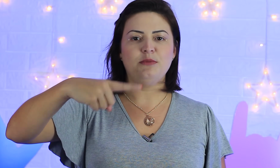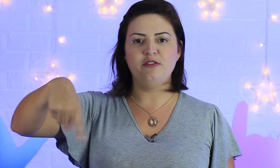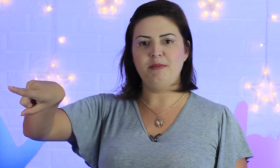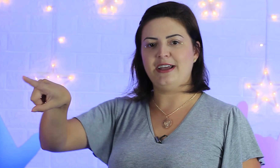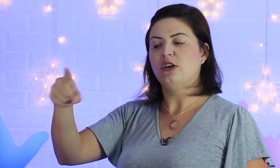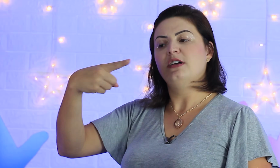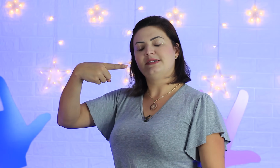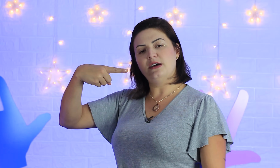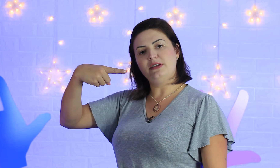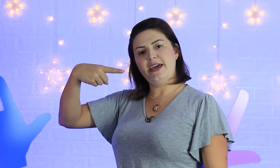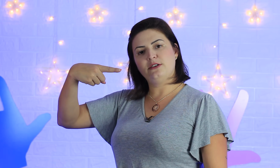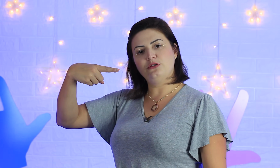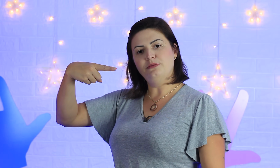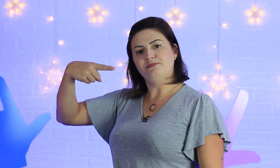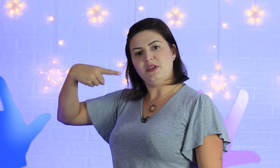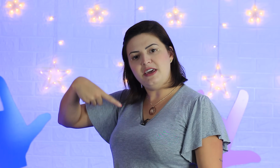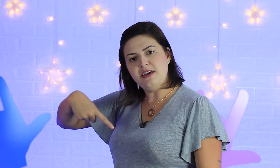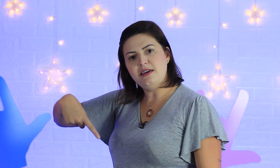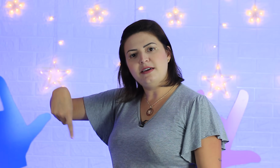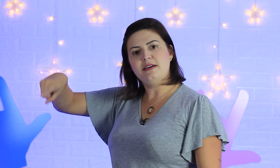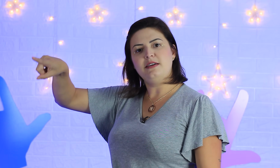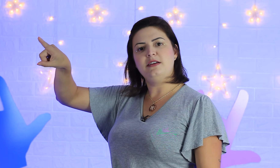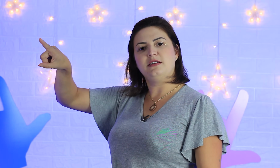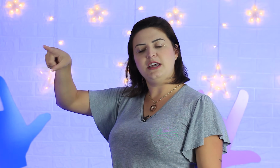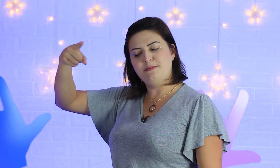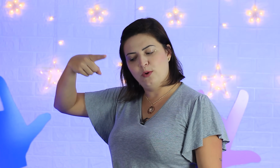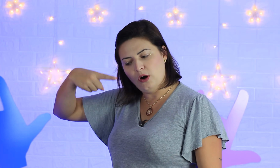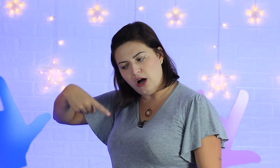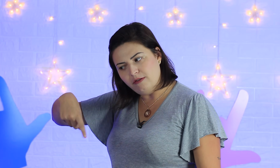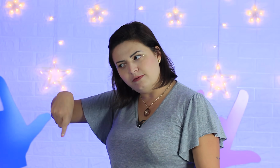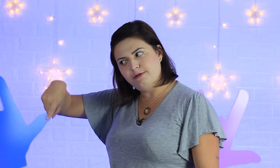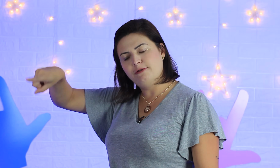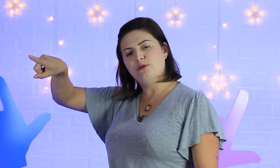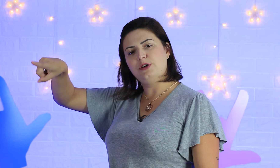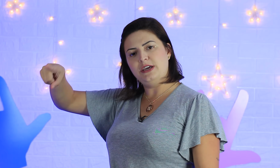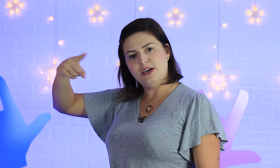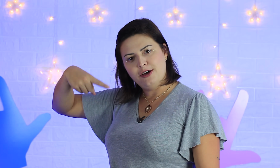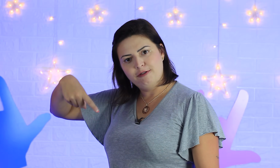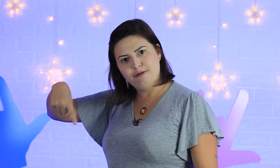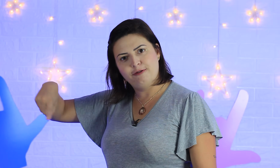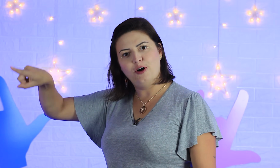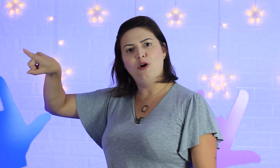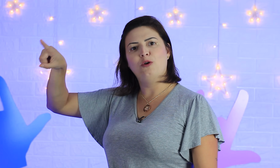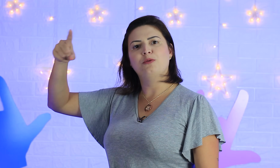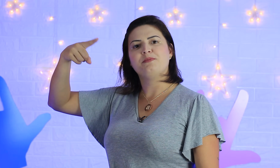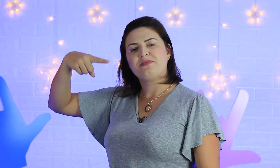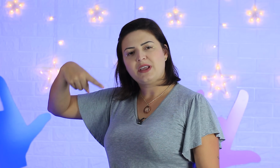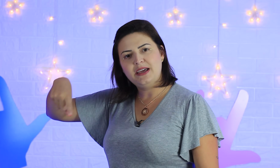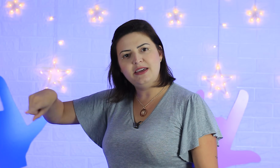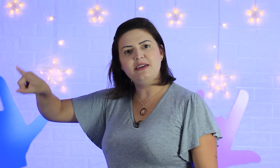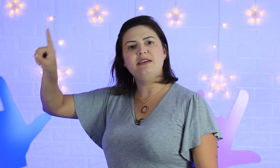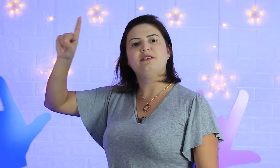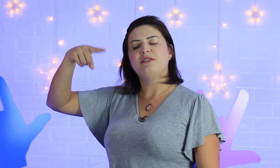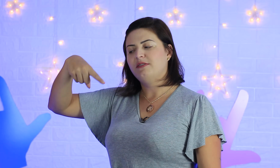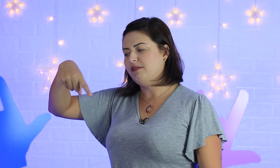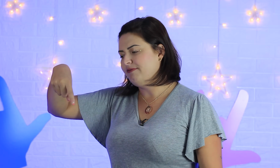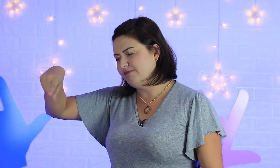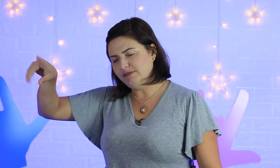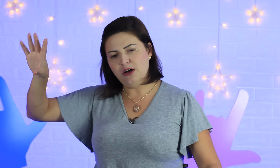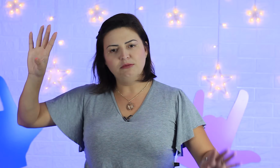movimento. Seu dedo e ir. Empurra, fui, vou, ir. Então,